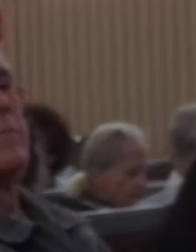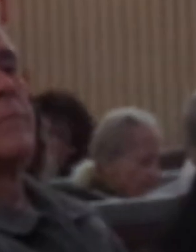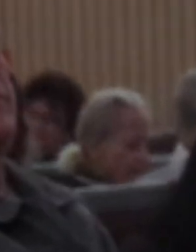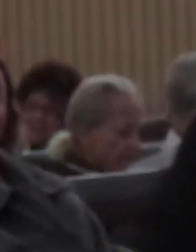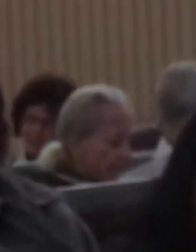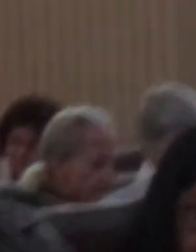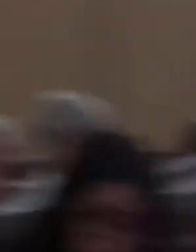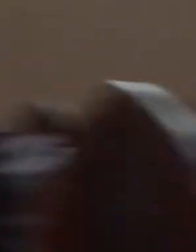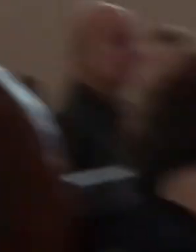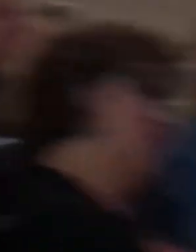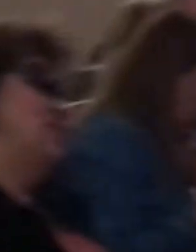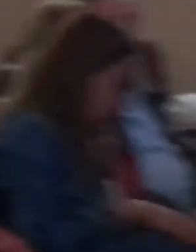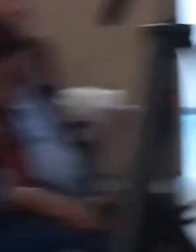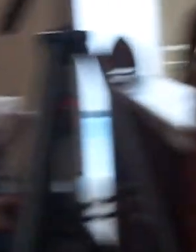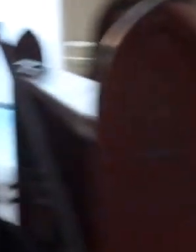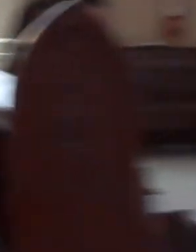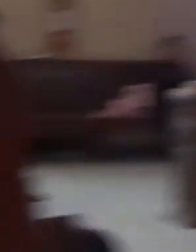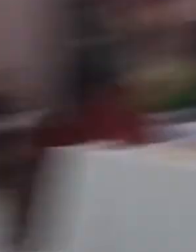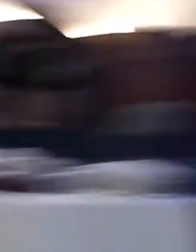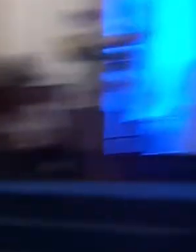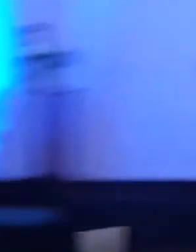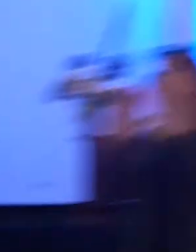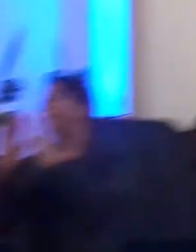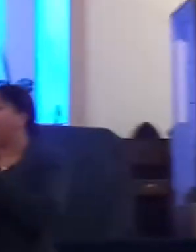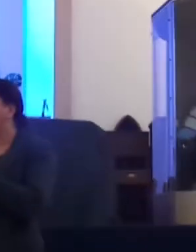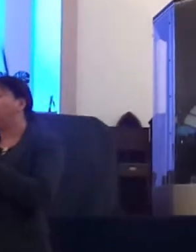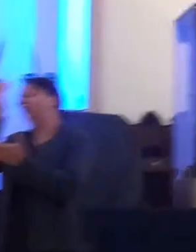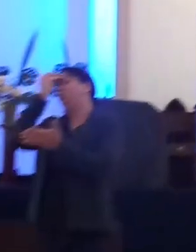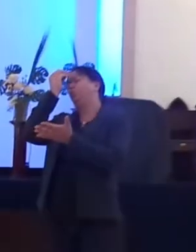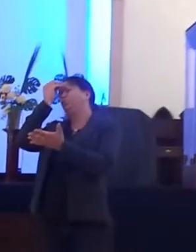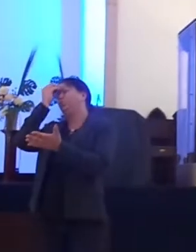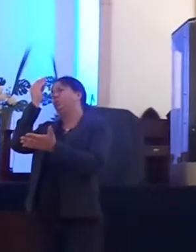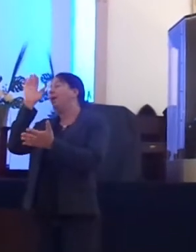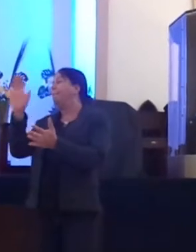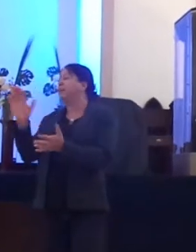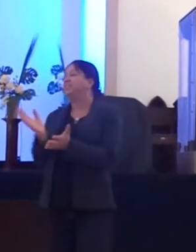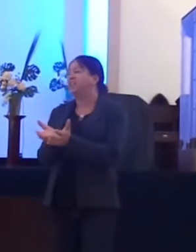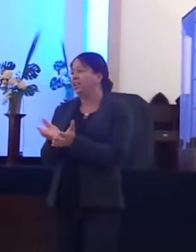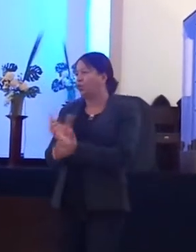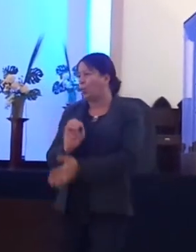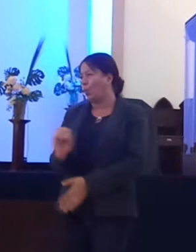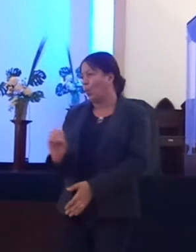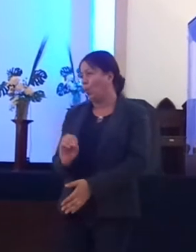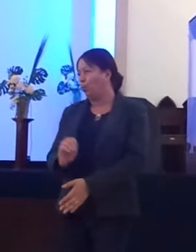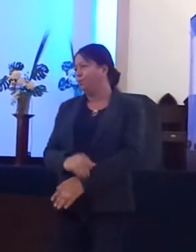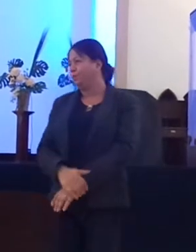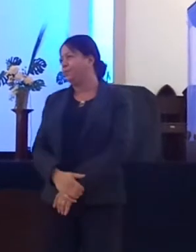da igreja, sabe tudo de Bíblia, mas não é crente.